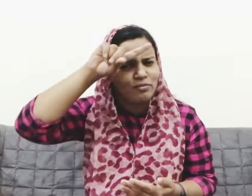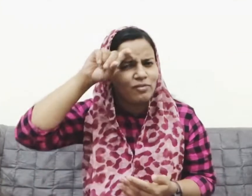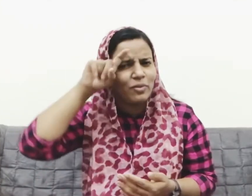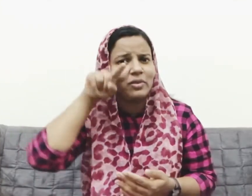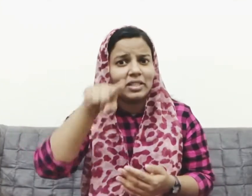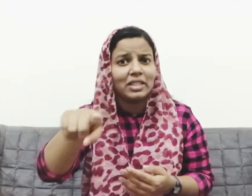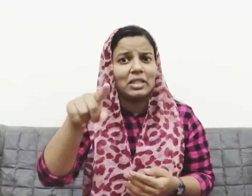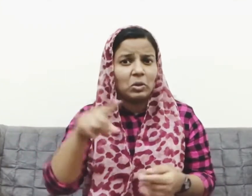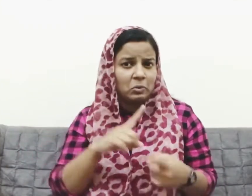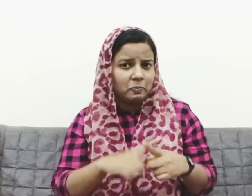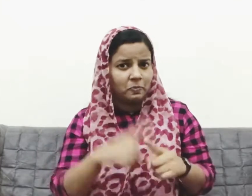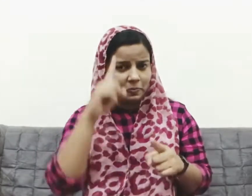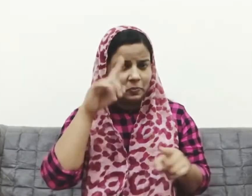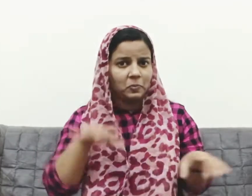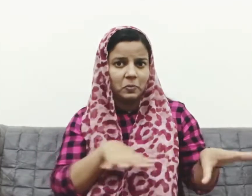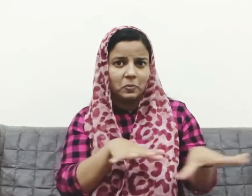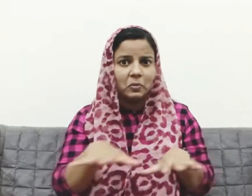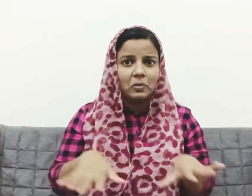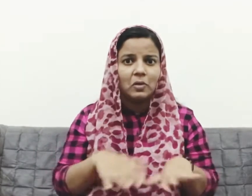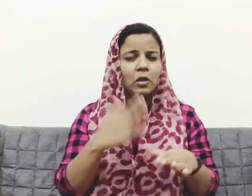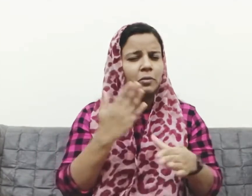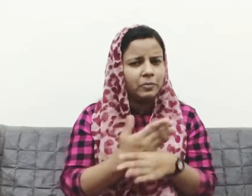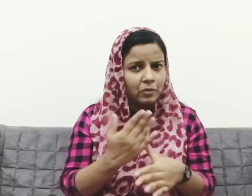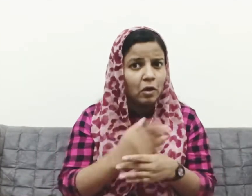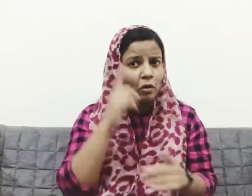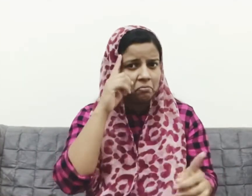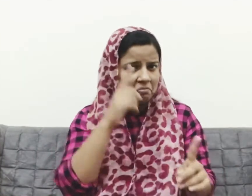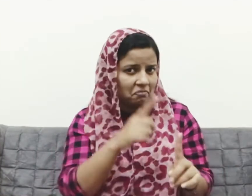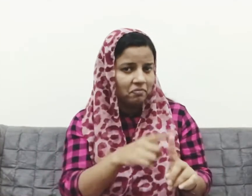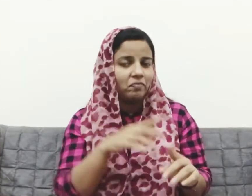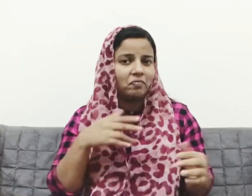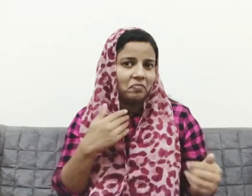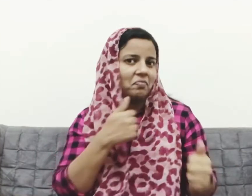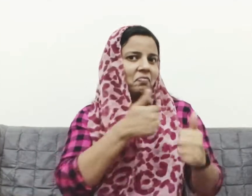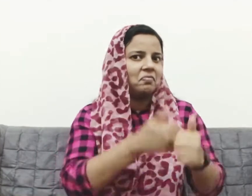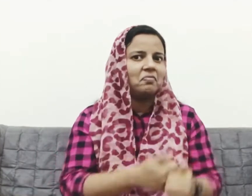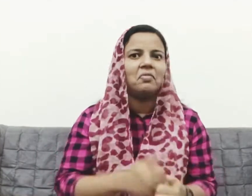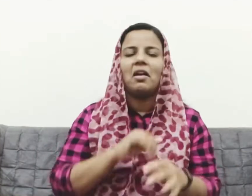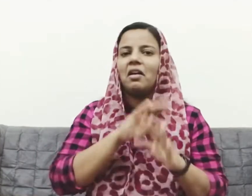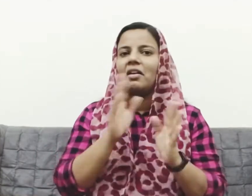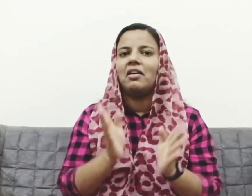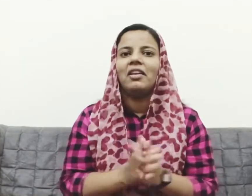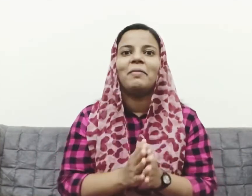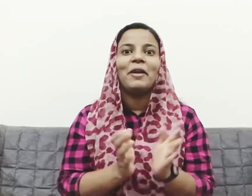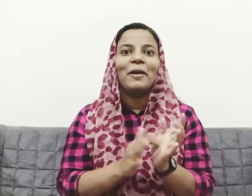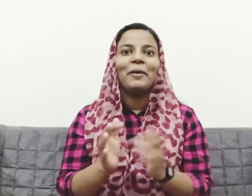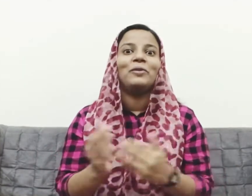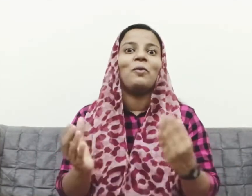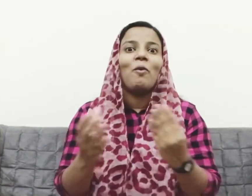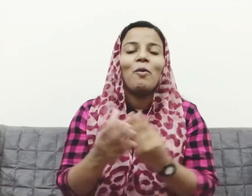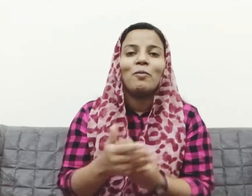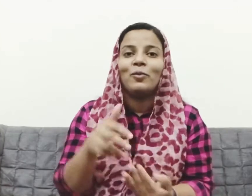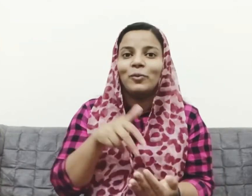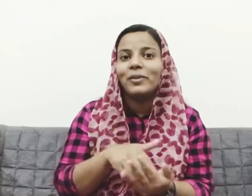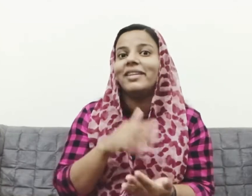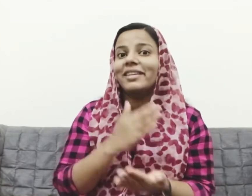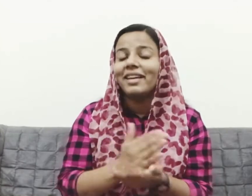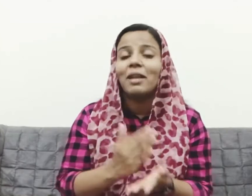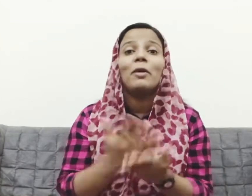എന്തൊക്കെ പ്ലാനുകളാണ് എനിക്കെതിരെ ഒരുക്കുന്നത്? ശത്രു എന്തൊക്കെ പദ്ധതികളാണ് എന്നെ തകർക്കാനായിട്ട് നോക്കുന്നത്? ആമേൻ. യഹോവ എൻ്റെ കൂടെ ഉള്ളത് കൊണ്ട് അതെന്ത്